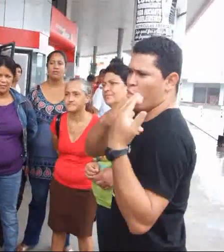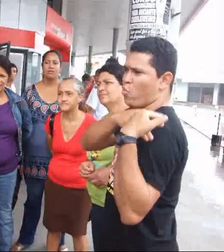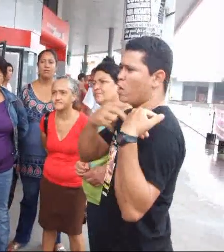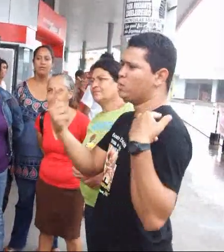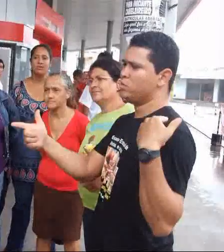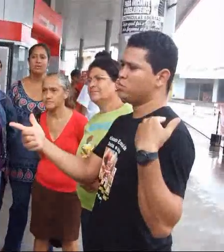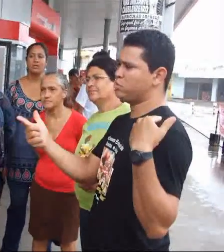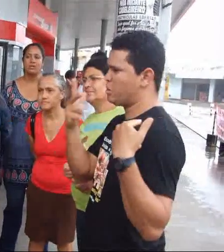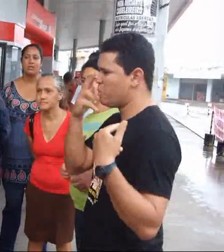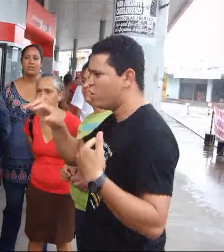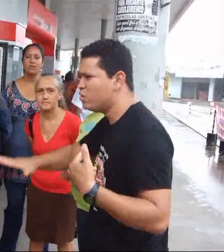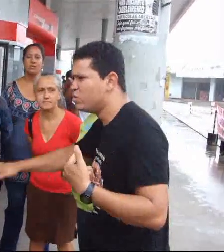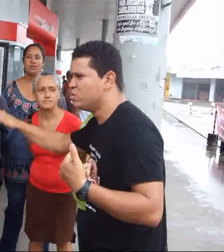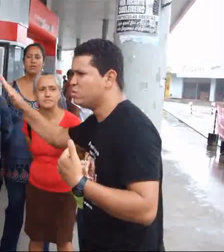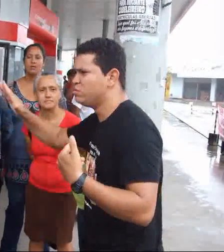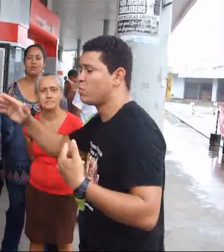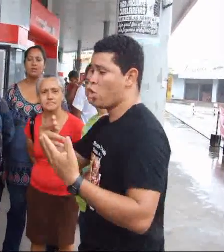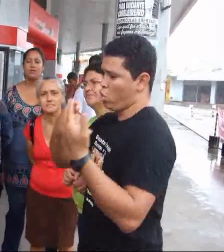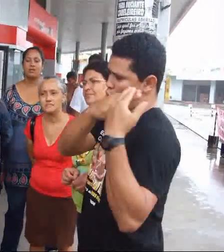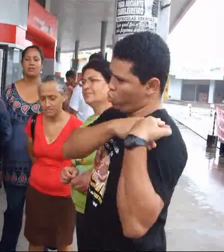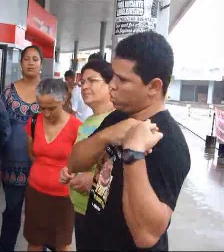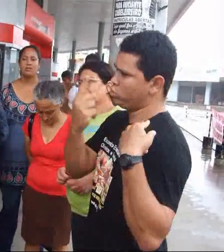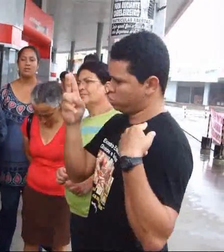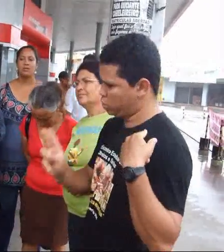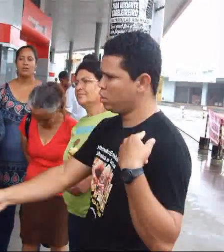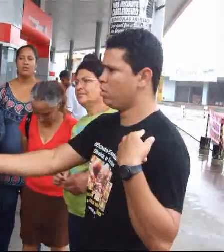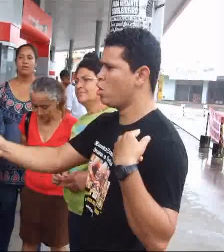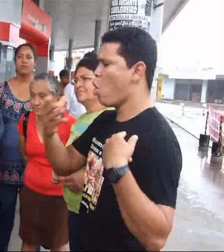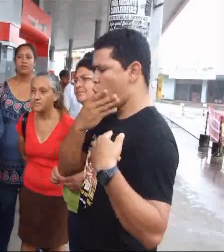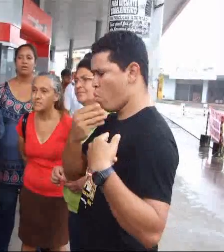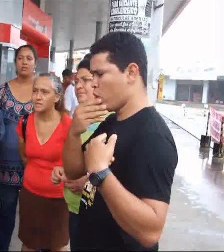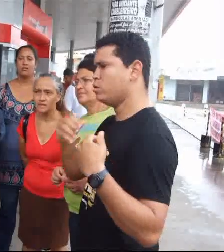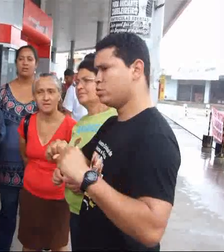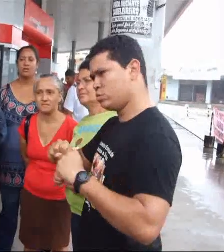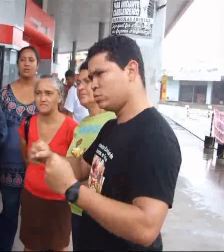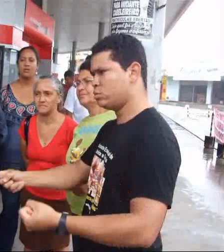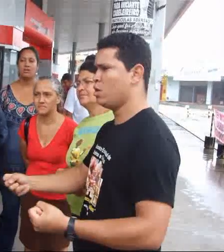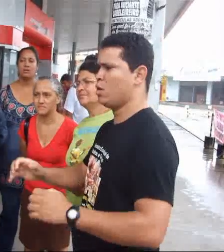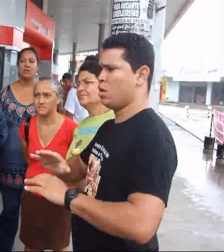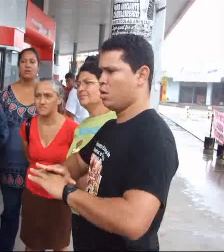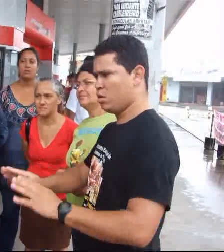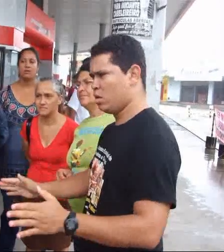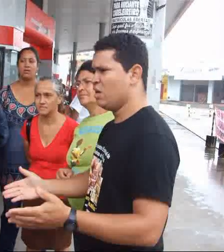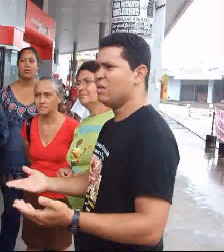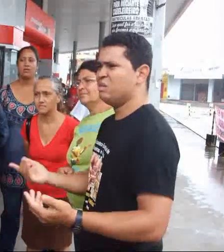pessoas ajudar, então tem que respeitar. Então, a responsabilidade também é de todos os outros.